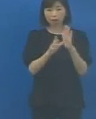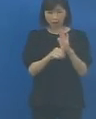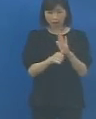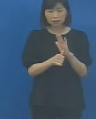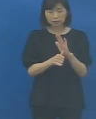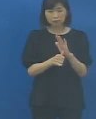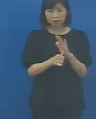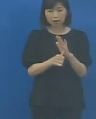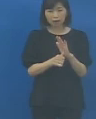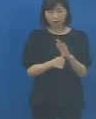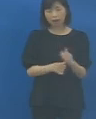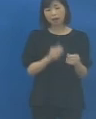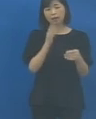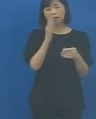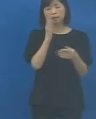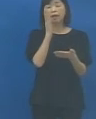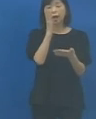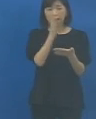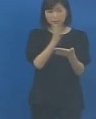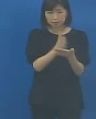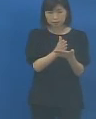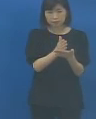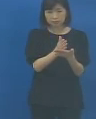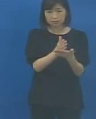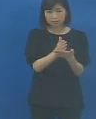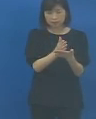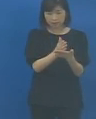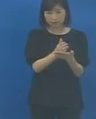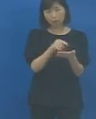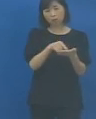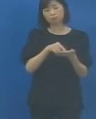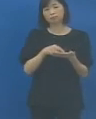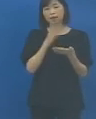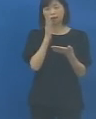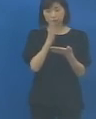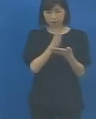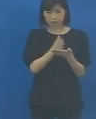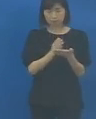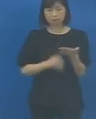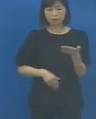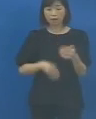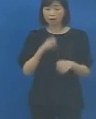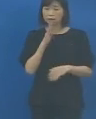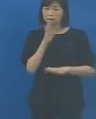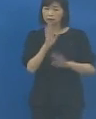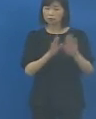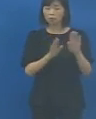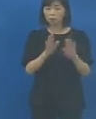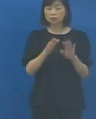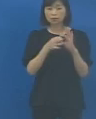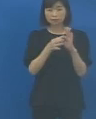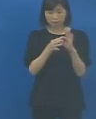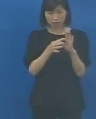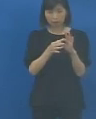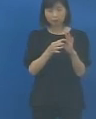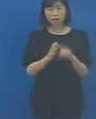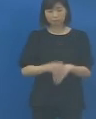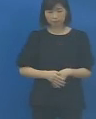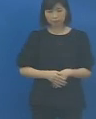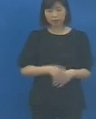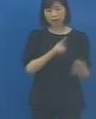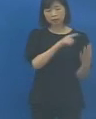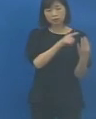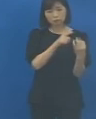止、完全停止ということになります。で、現状どうかということは、これいくつかの指標の中